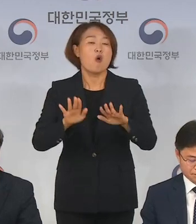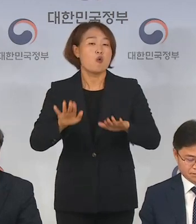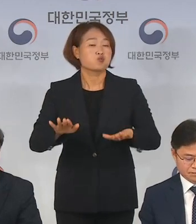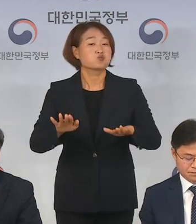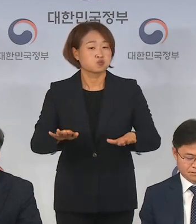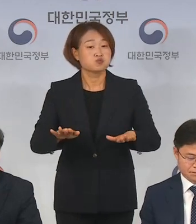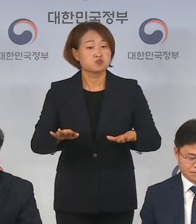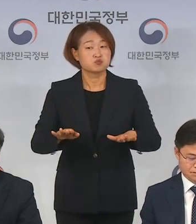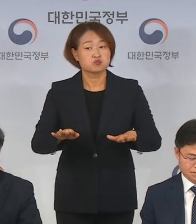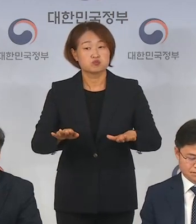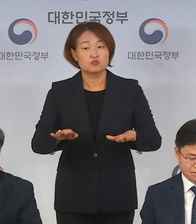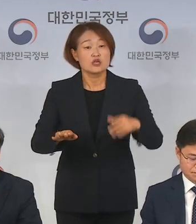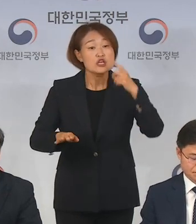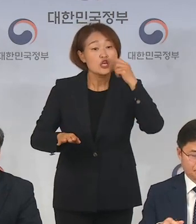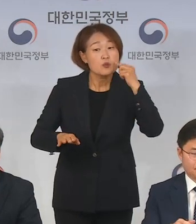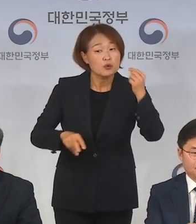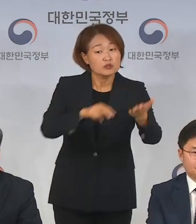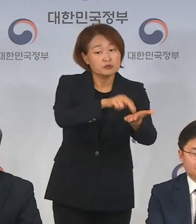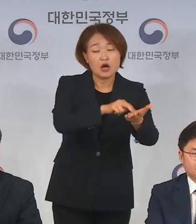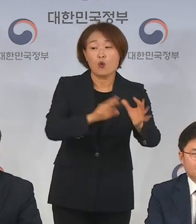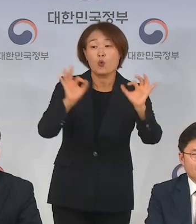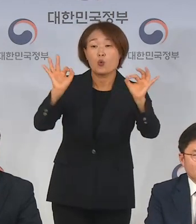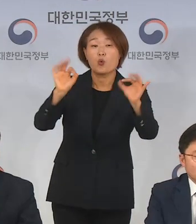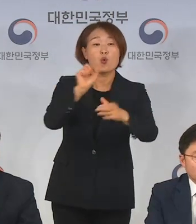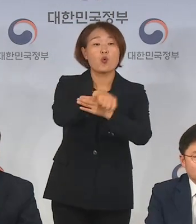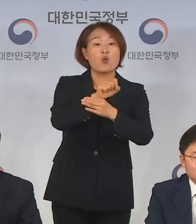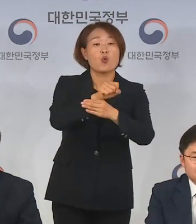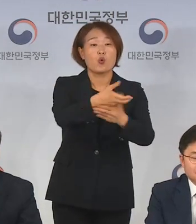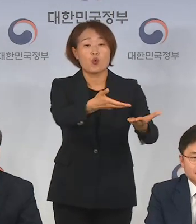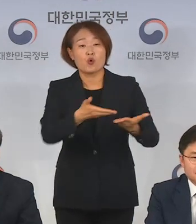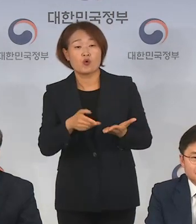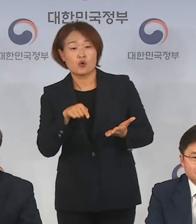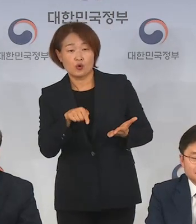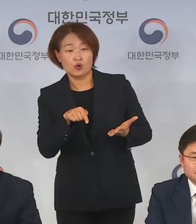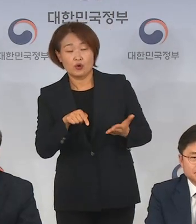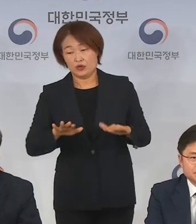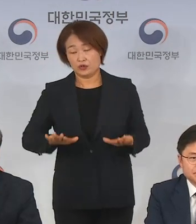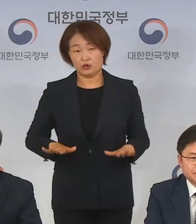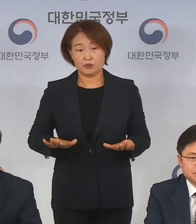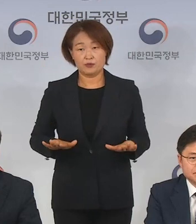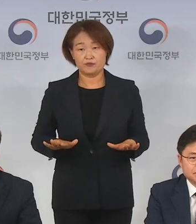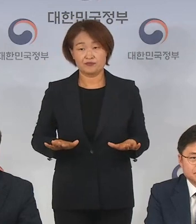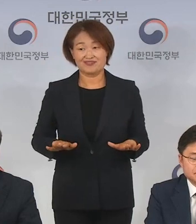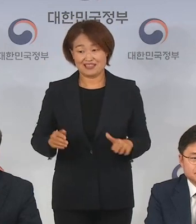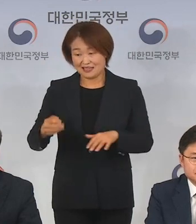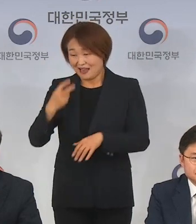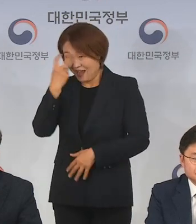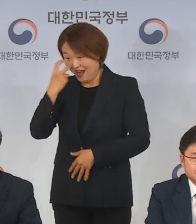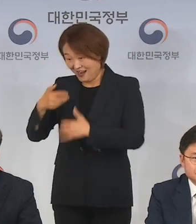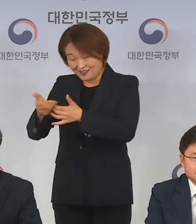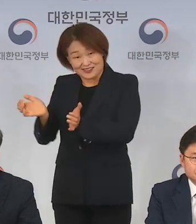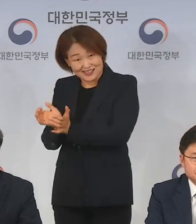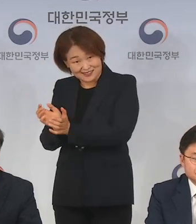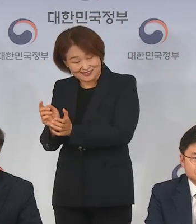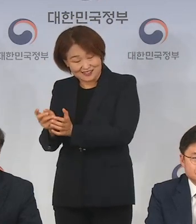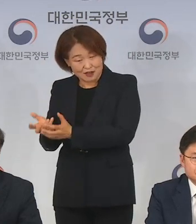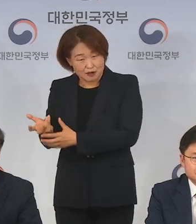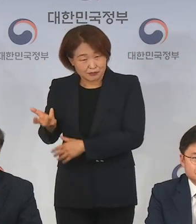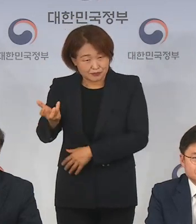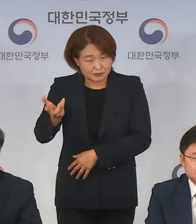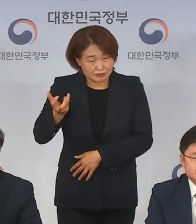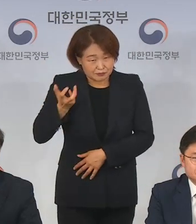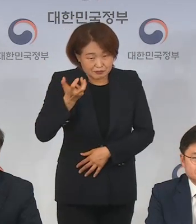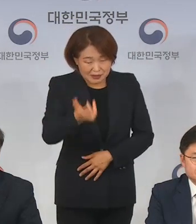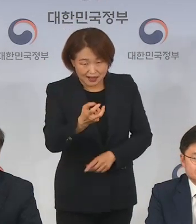적극적으로 협조를 해주고 있고 그 의미는 일주일 또 이번 그 저희 시찰단이 갖는 그 의미라든지